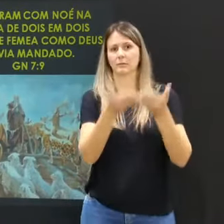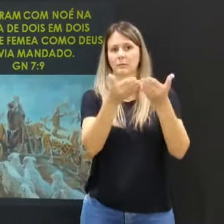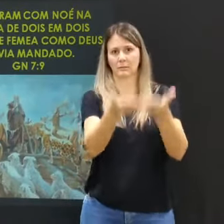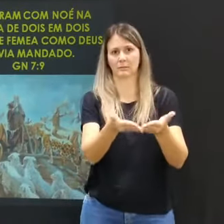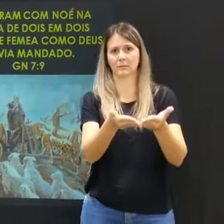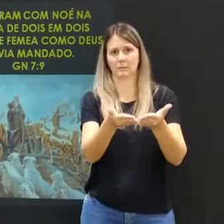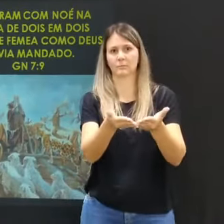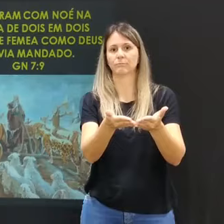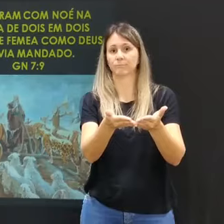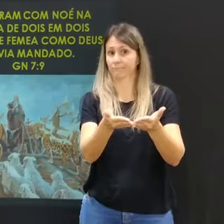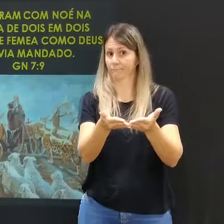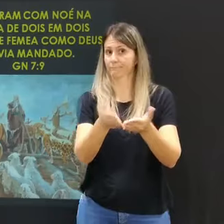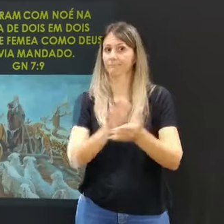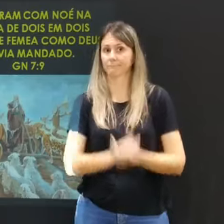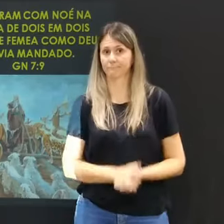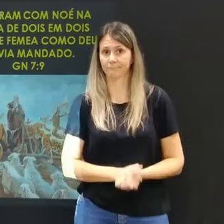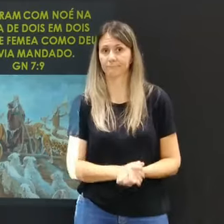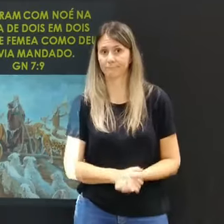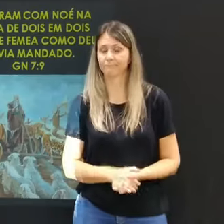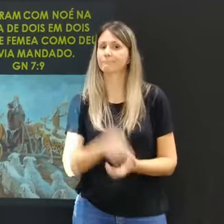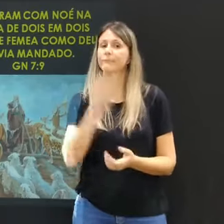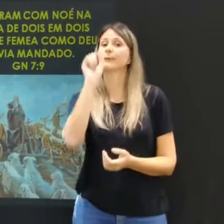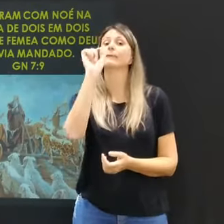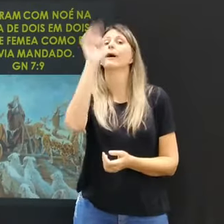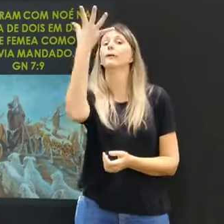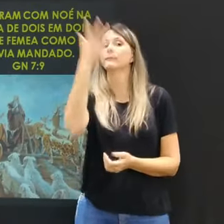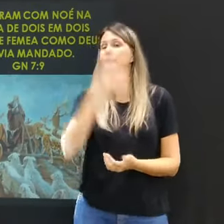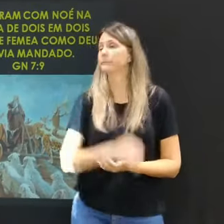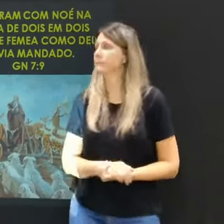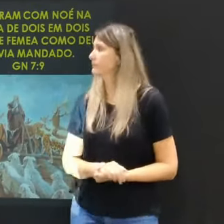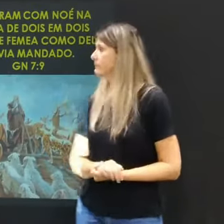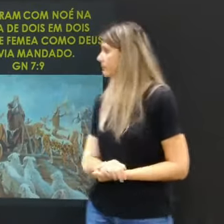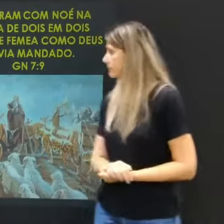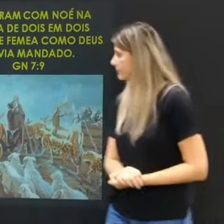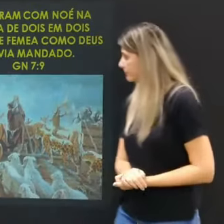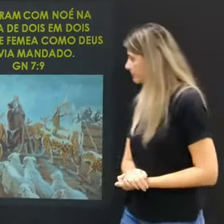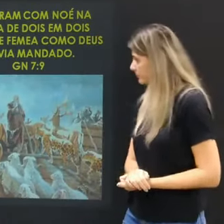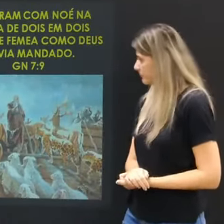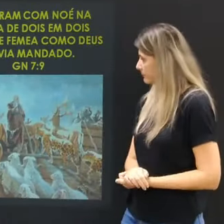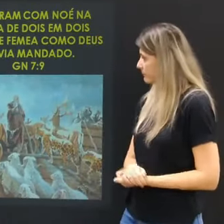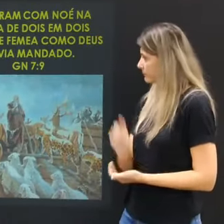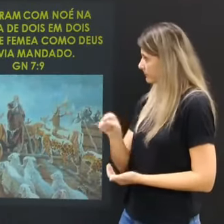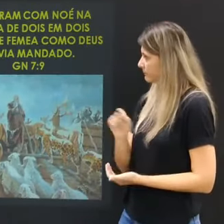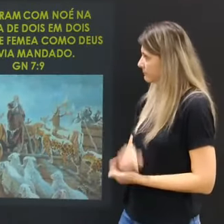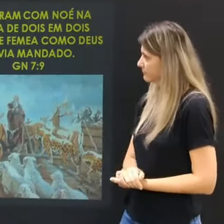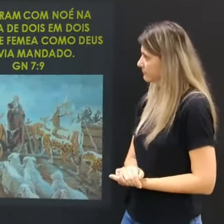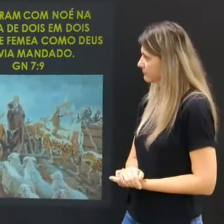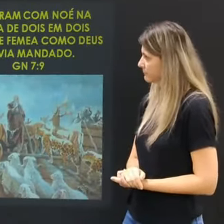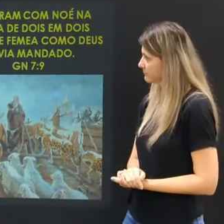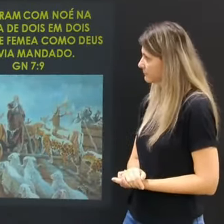arca. Os animais entraram na arca, porque Deus havia mandado. E foi o que aconteceu. Pode mudar, Andressa.